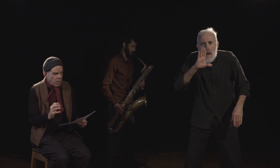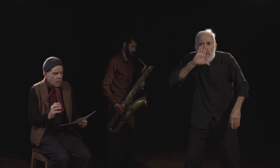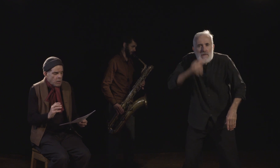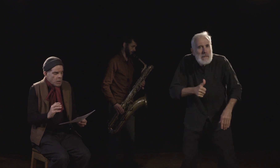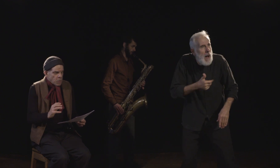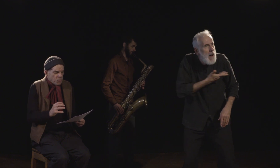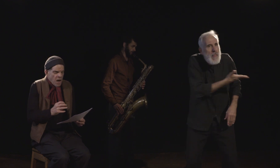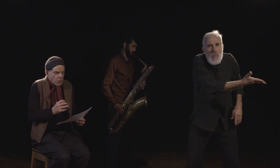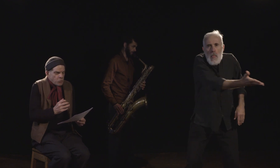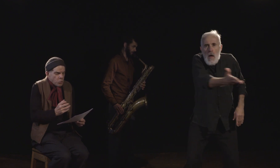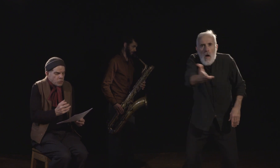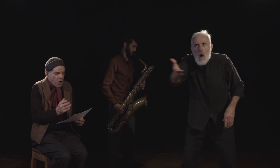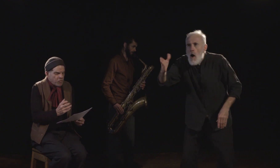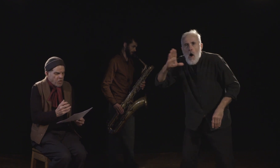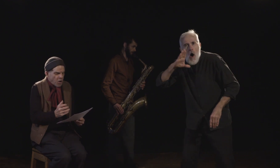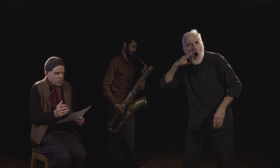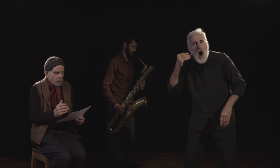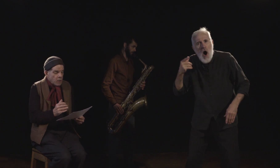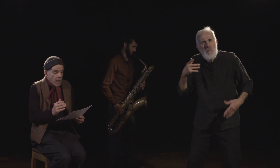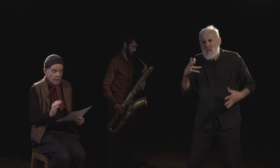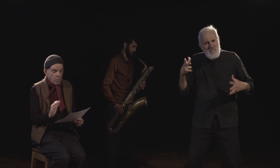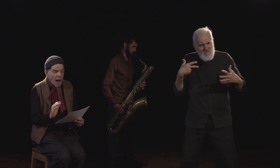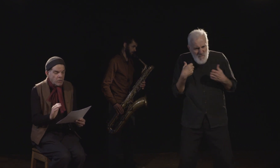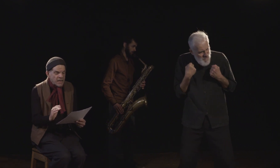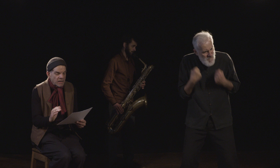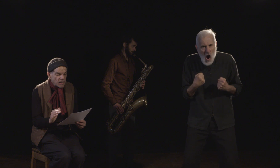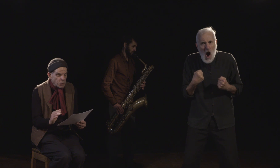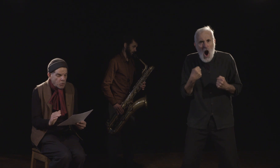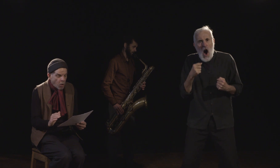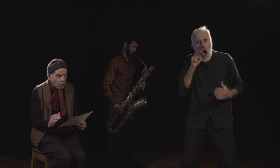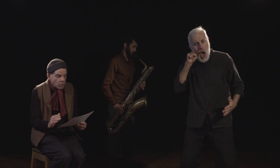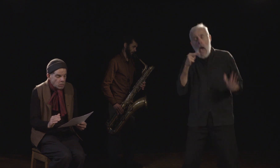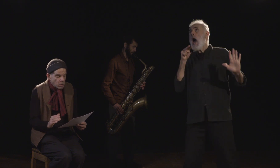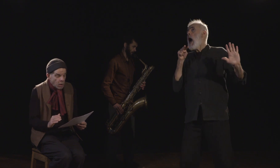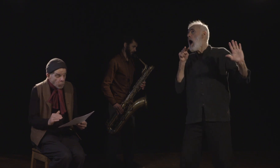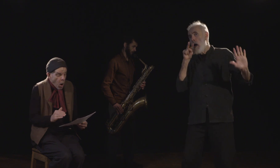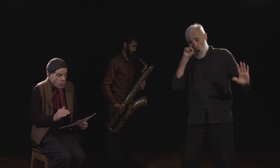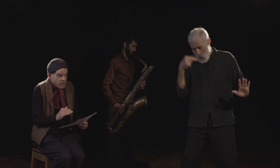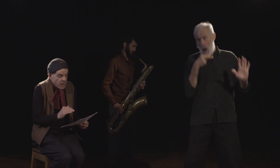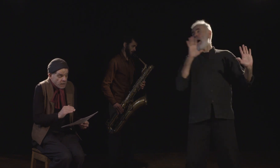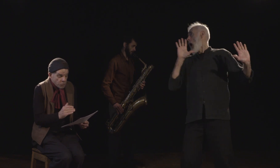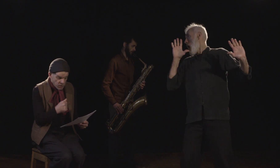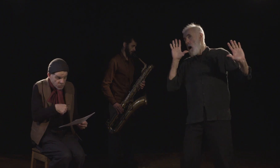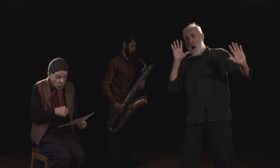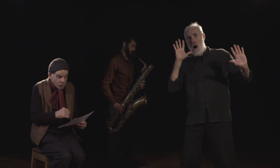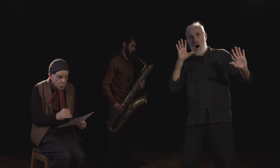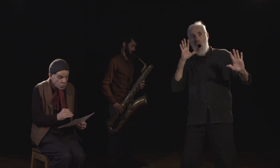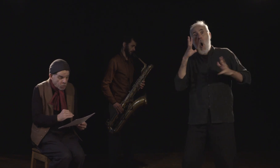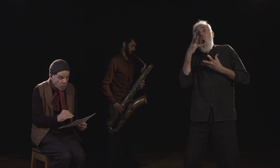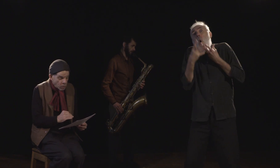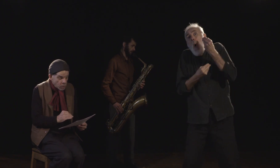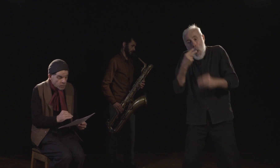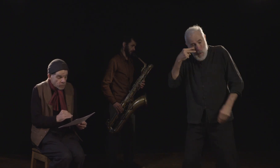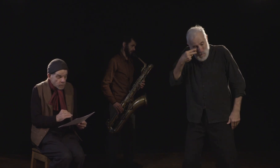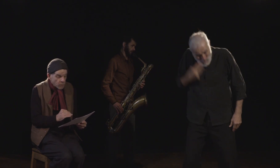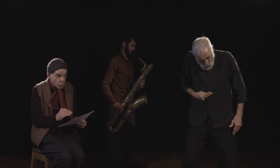des hommes consacrent toute leur force à ne pas regarder dedans, ou à oublier ce qu'ils ont vu